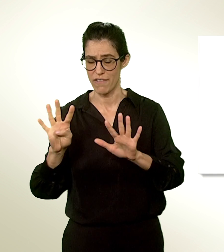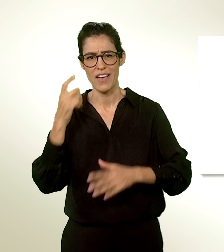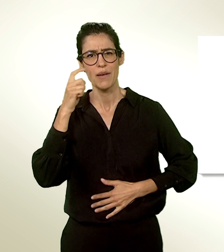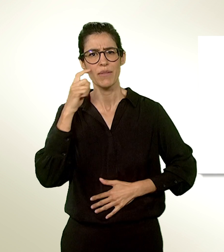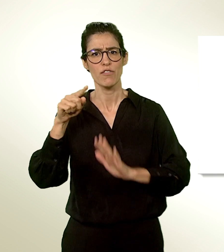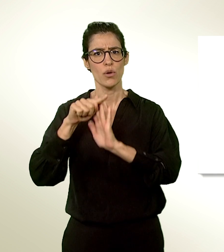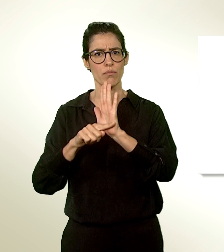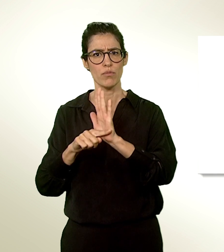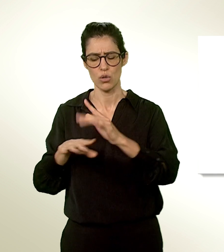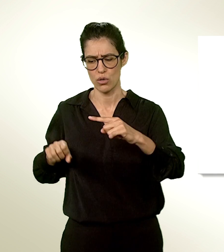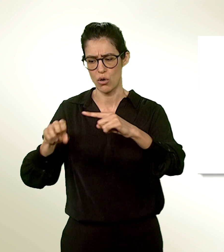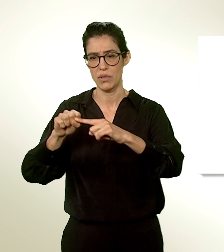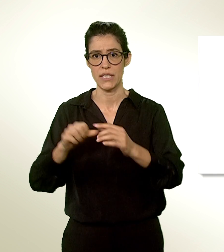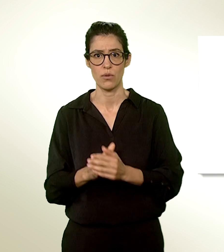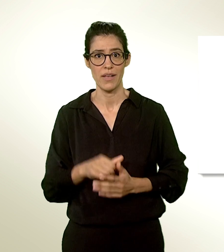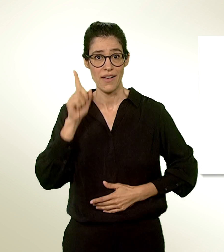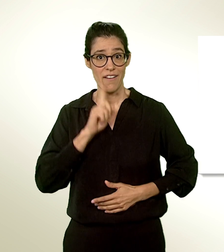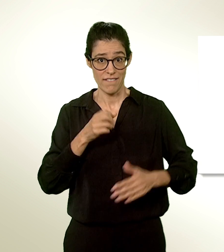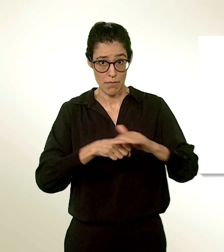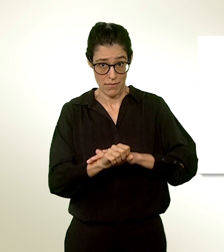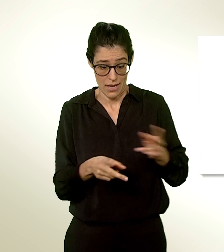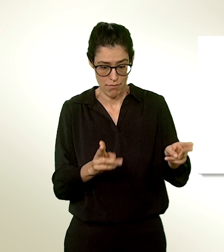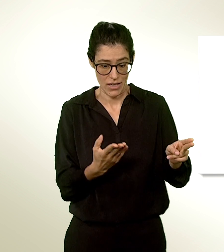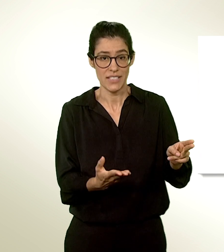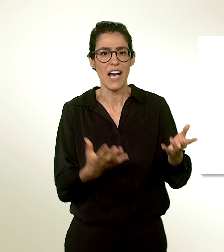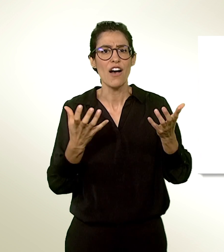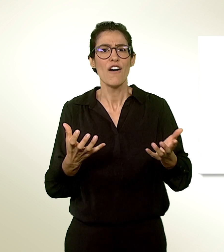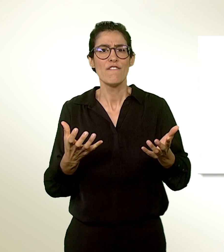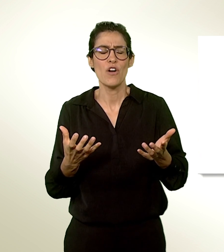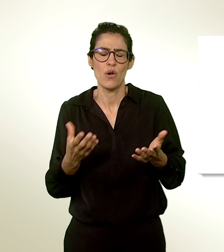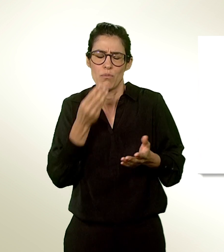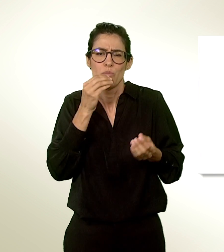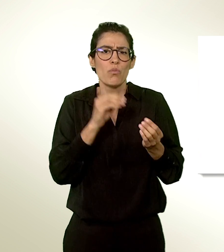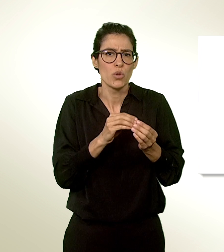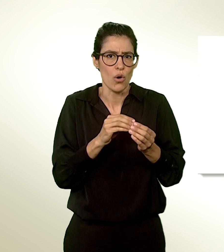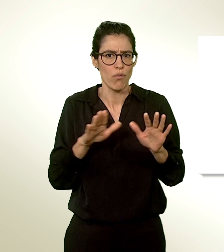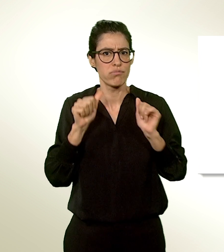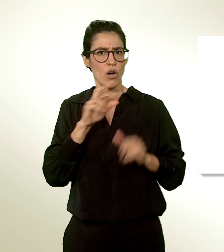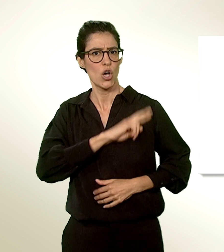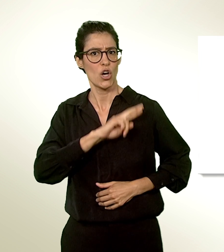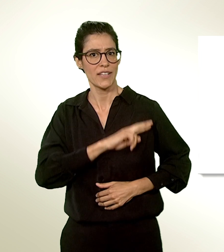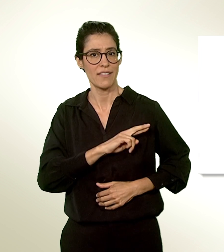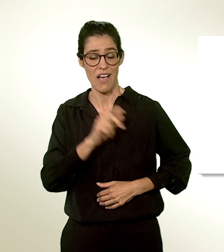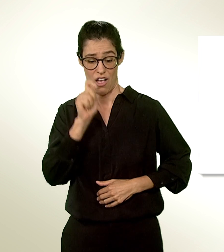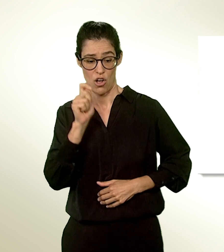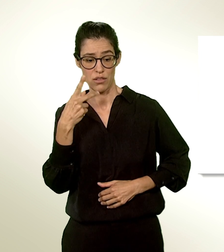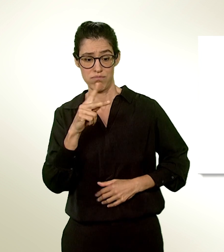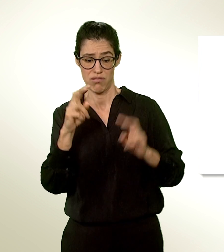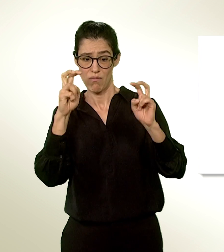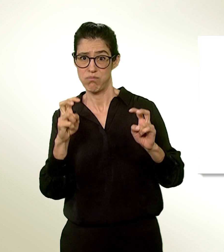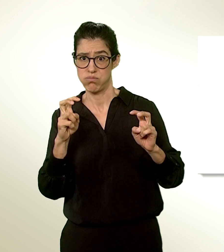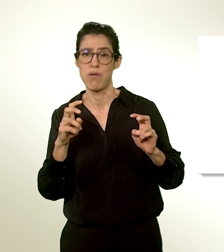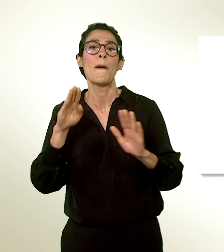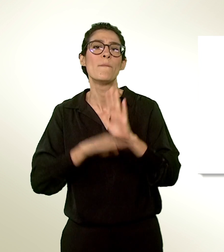prévues. Les femmes nées durant cette période qui opteront pour une retraite anticipée verront leur rente moins fortement réduite